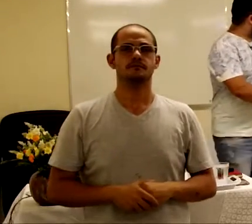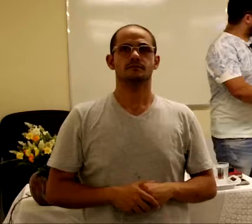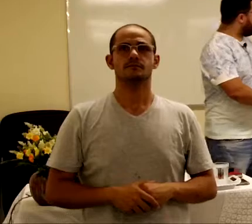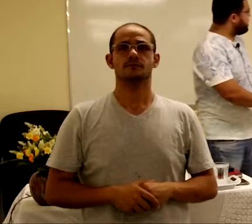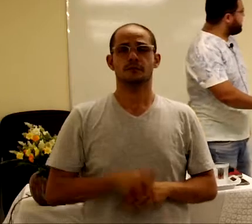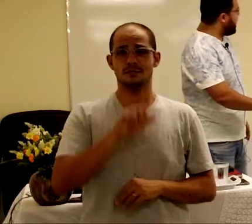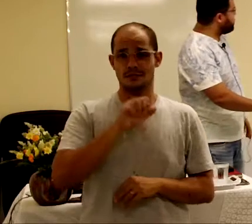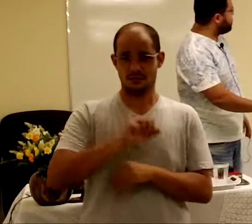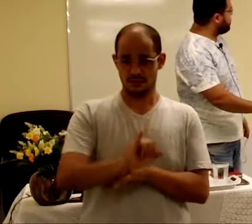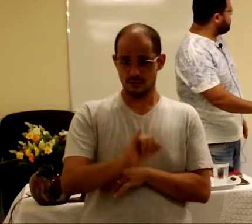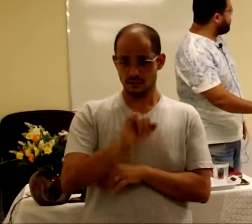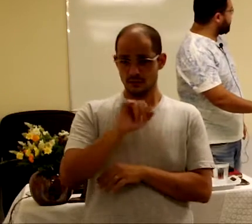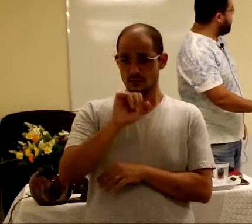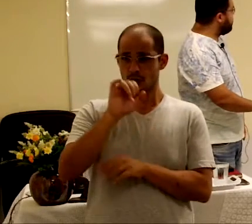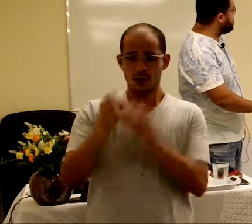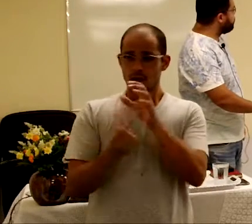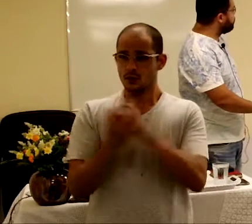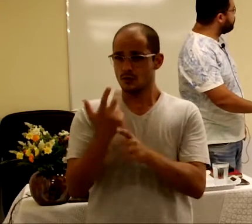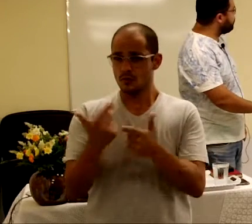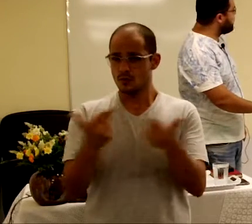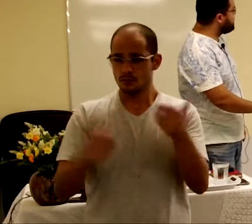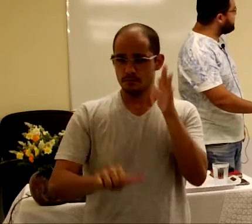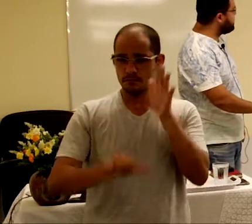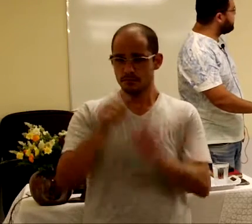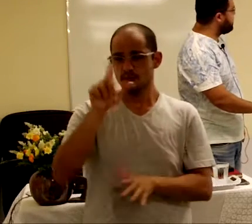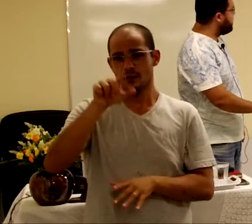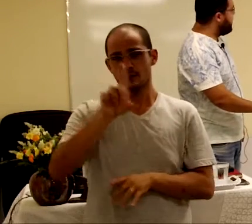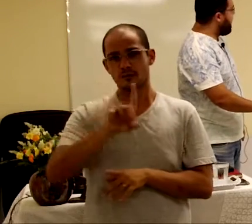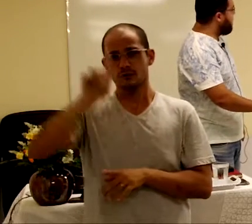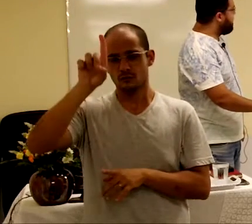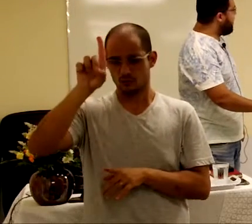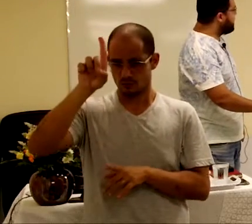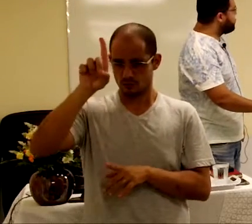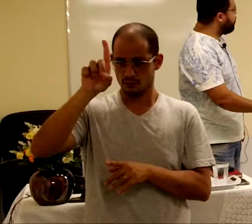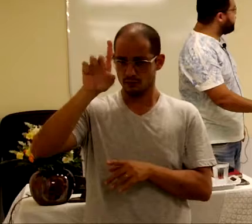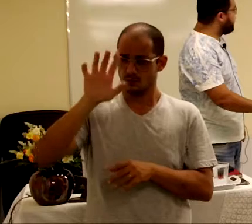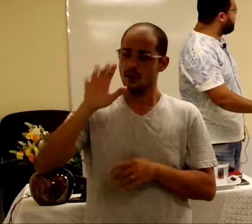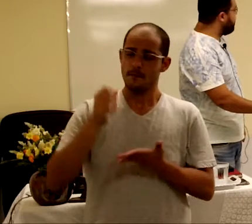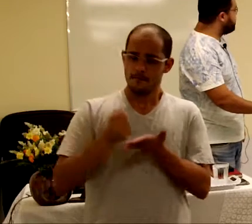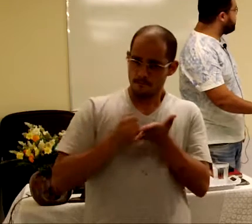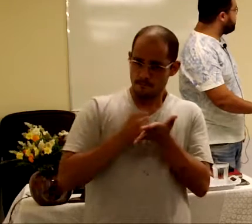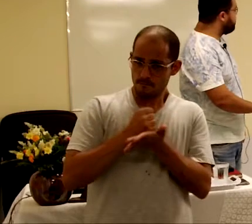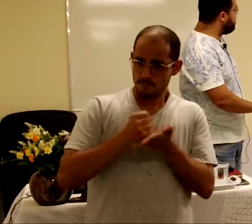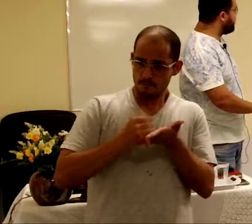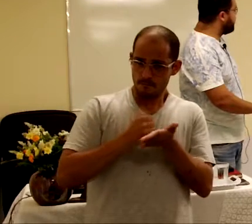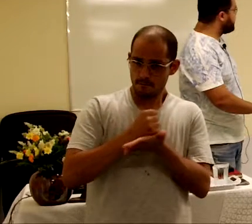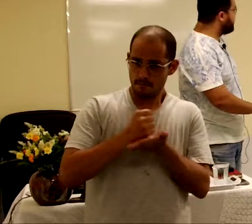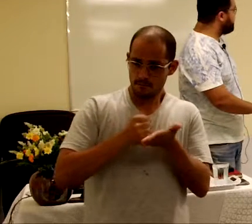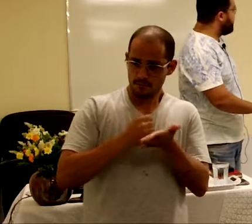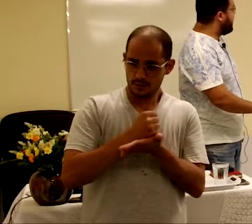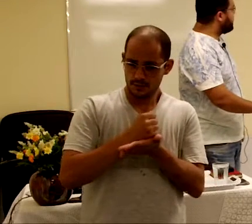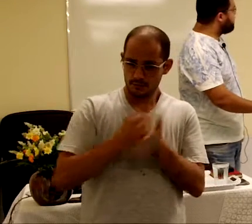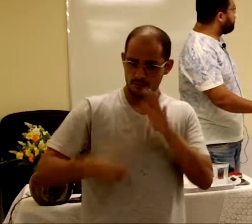Sendo Deus a causa primária de todas as coisas, a origem de tudo o que existe, a base sobre que repousa o edifício da